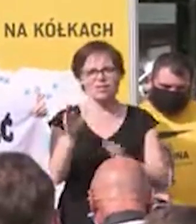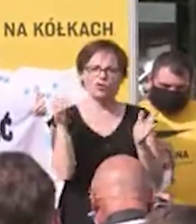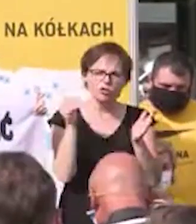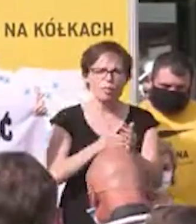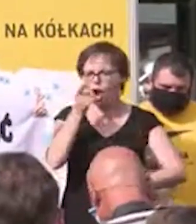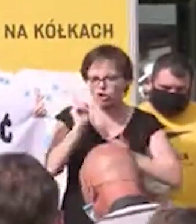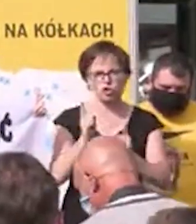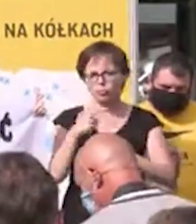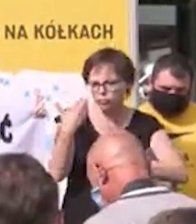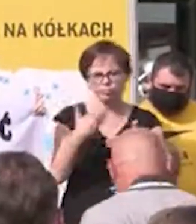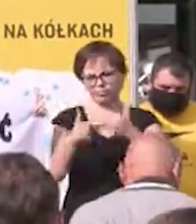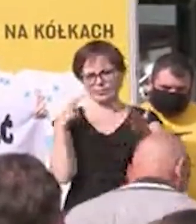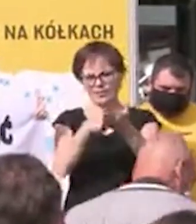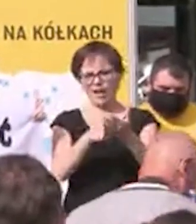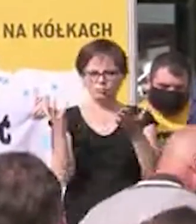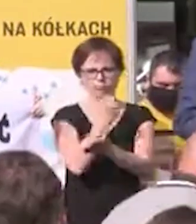jak najszybciej osiągnąć nasz cel.